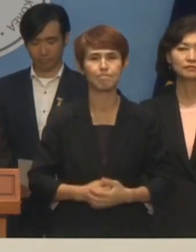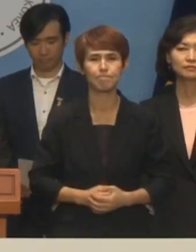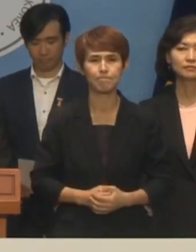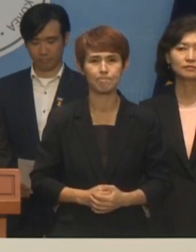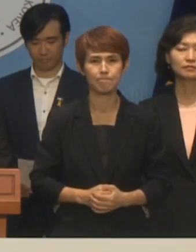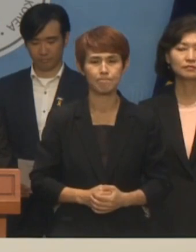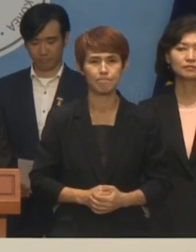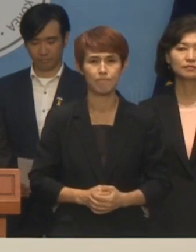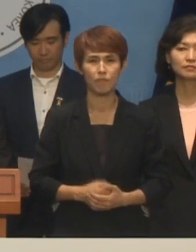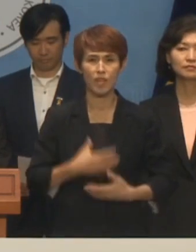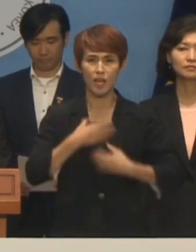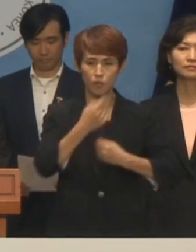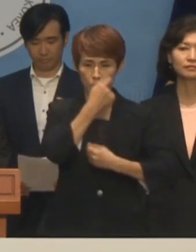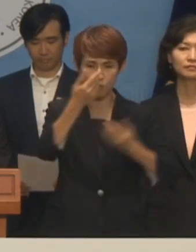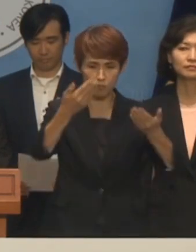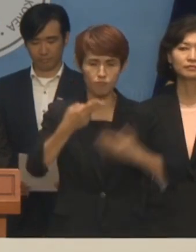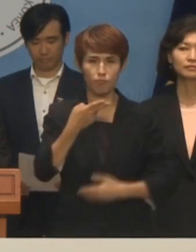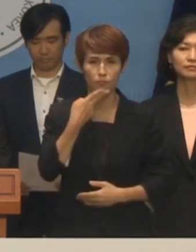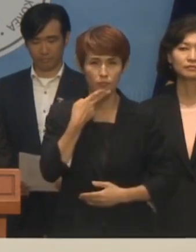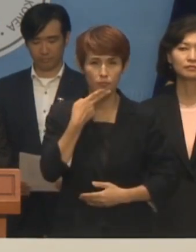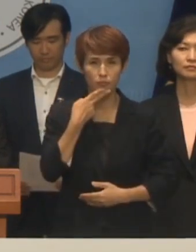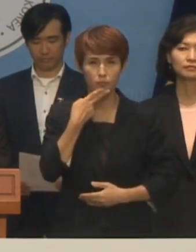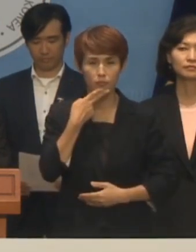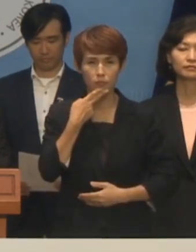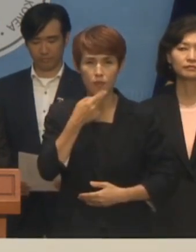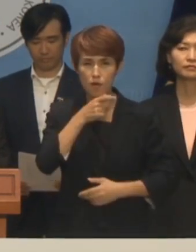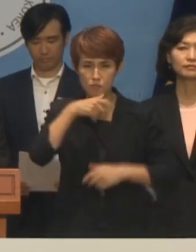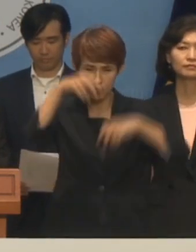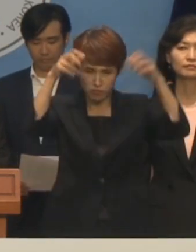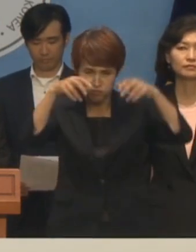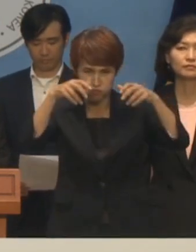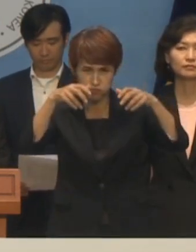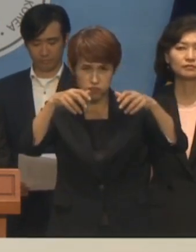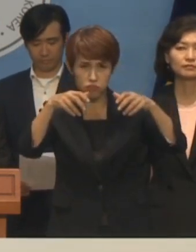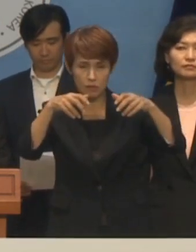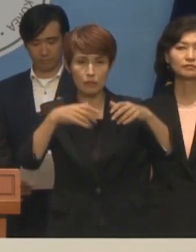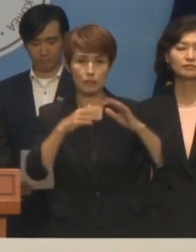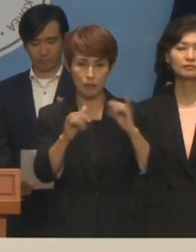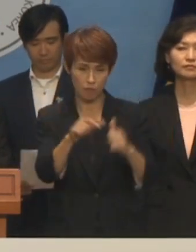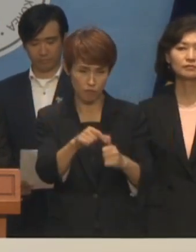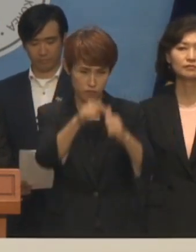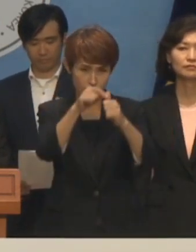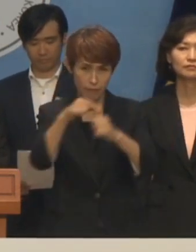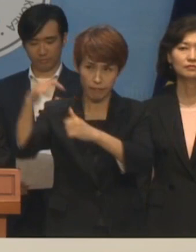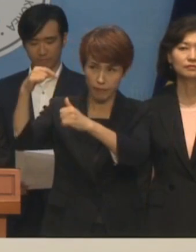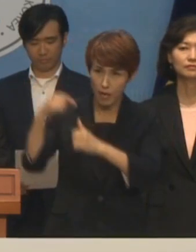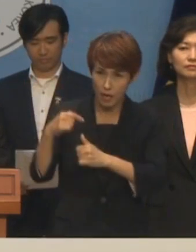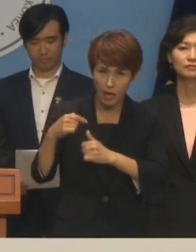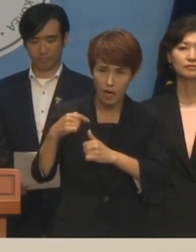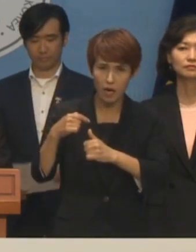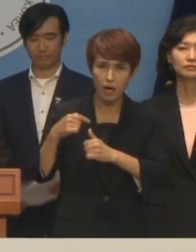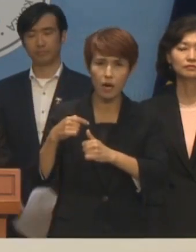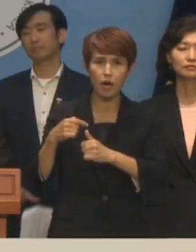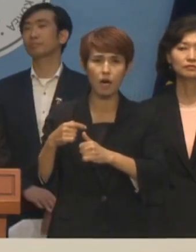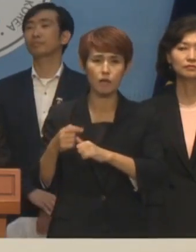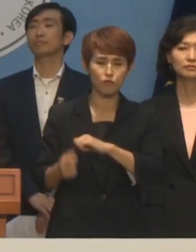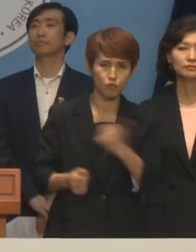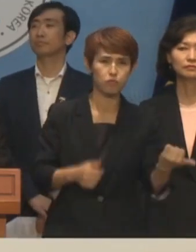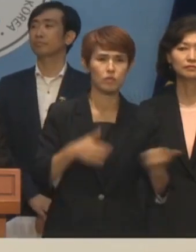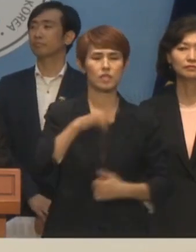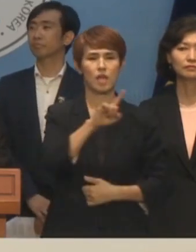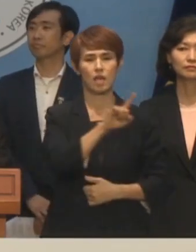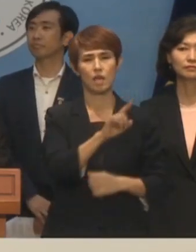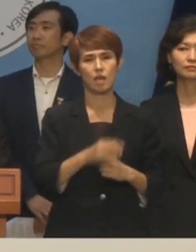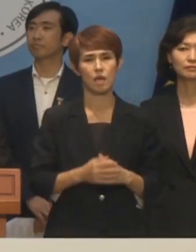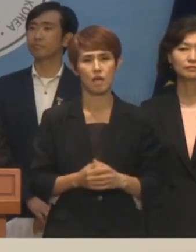안전이 보장되지 않은 채 무리한 수해복구 지시로 목숨을 잃은 최혜병, 얼차려 가혹행위로 숨진 육군 12사단